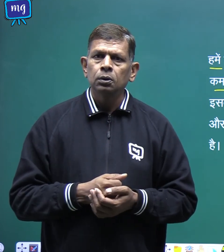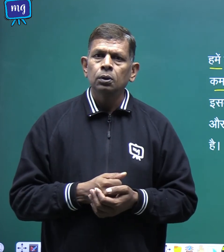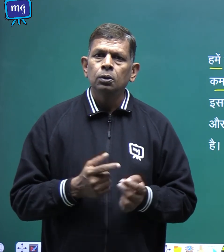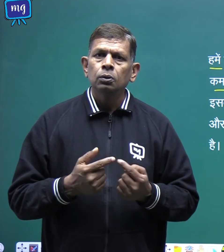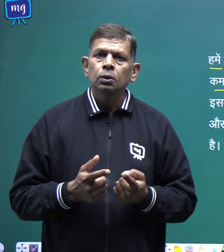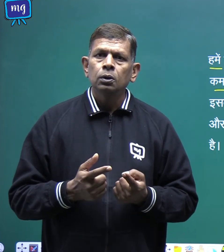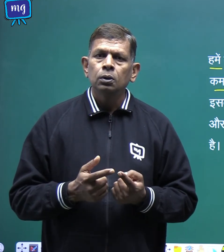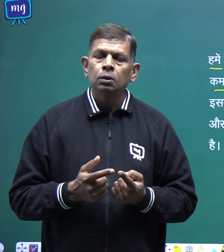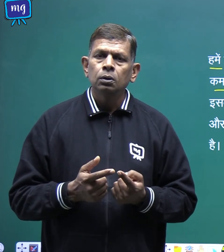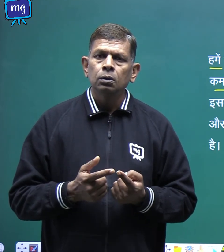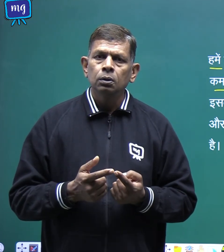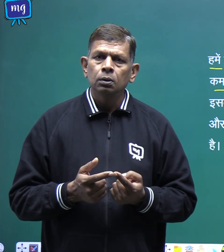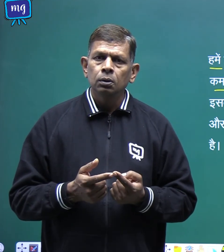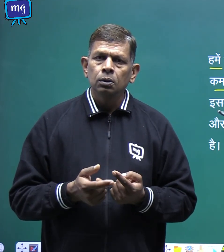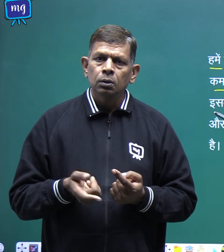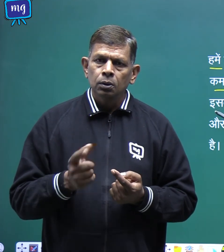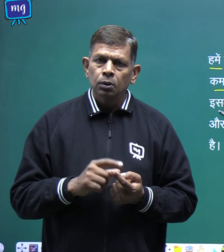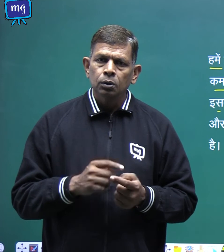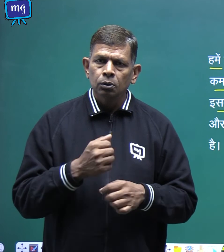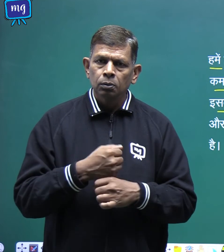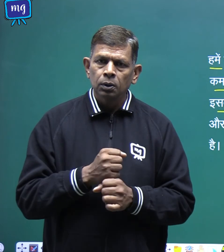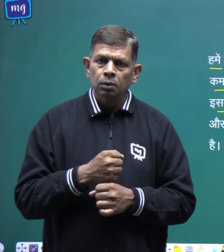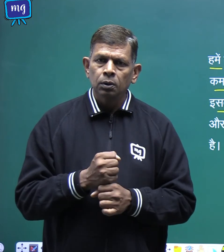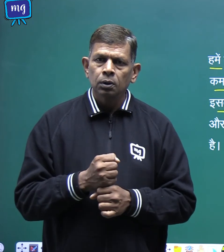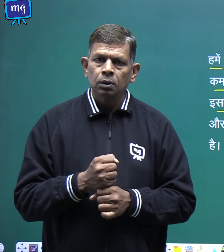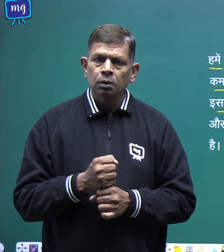क्योंकि इसको बनने में